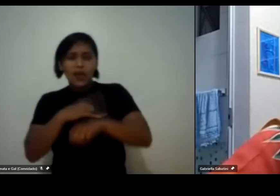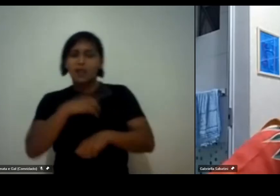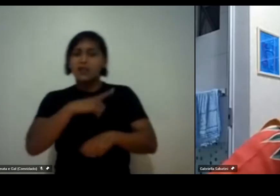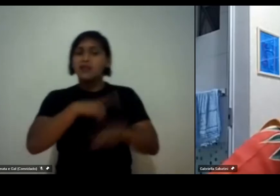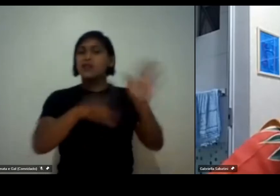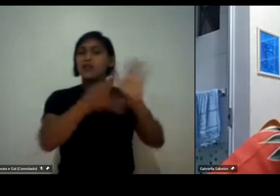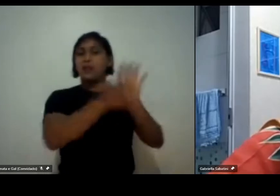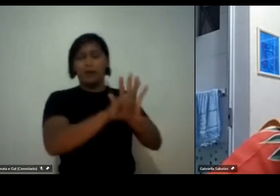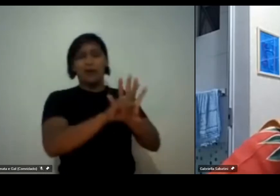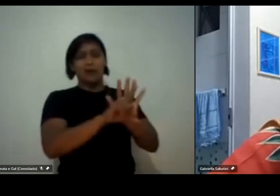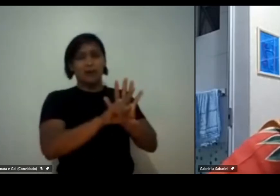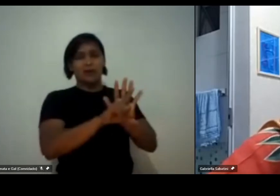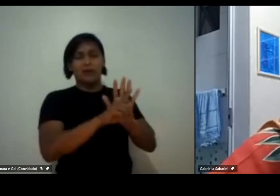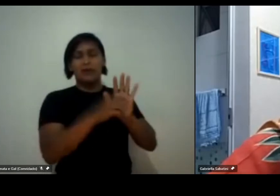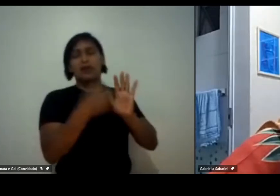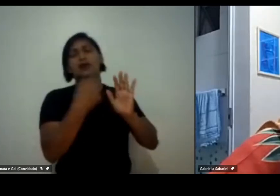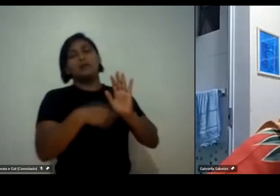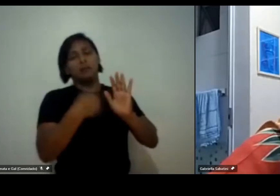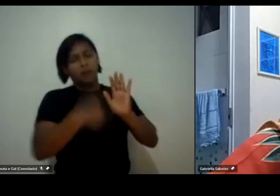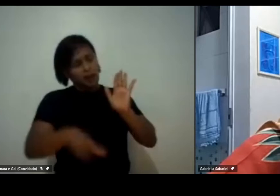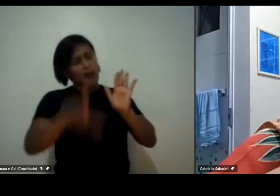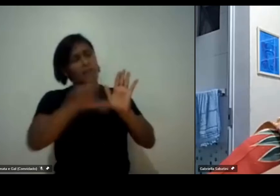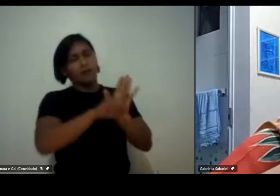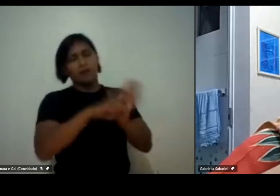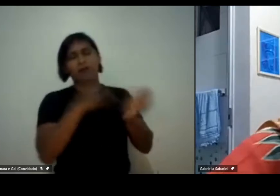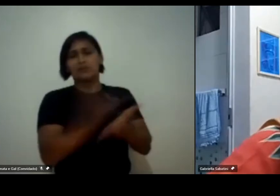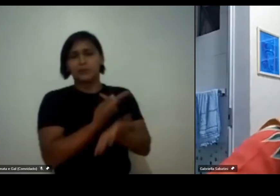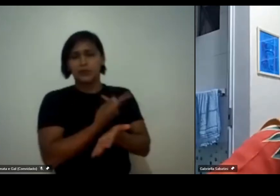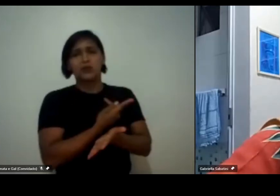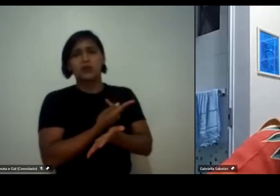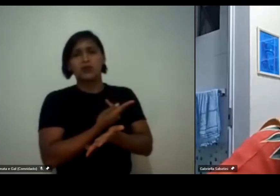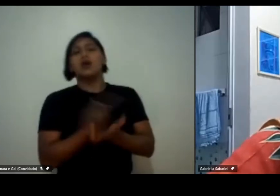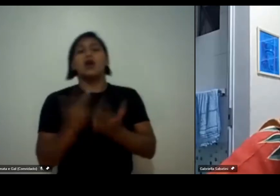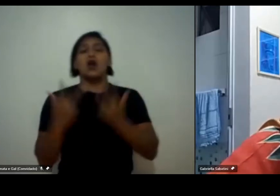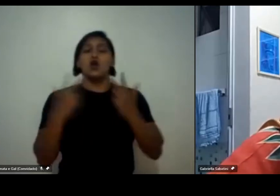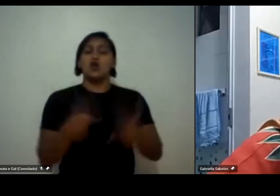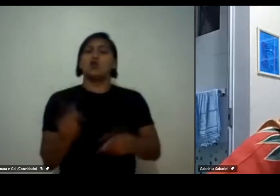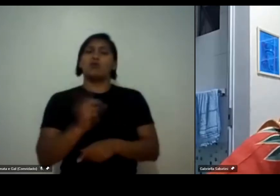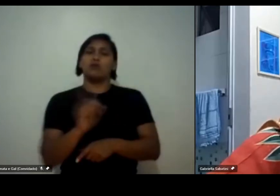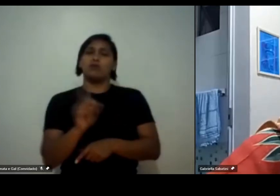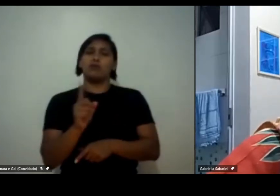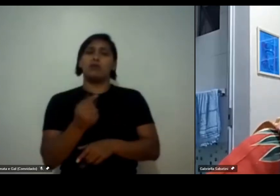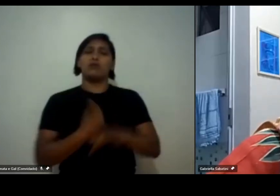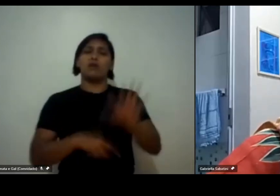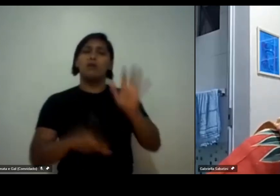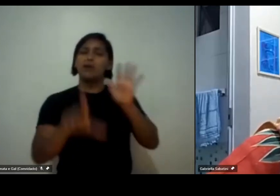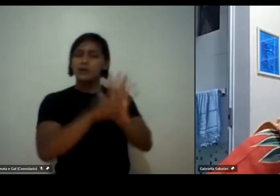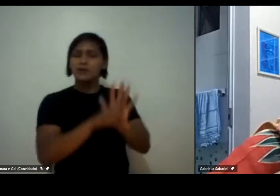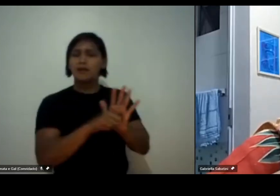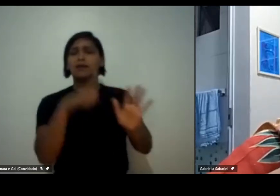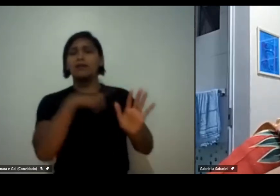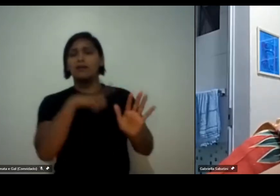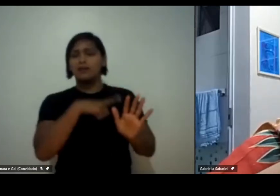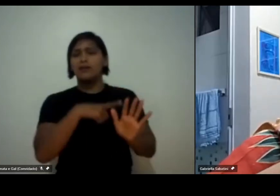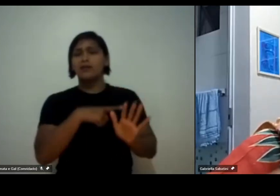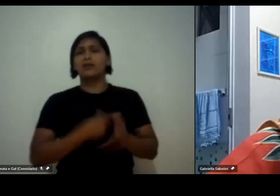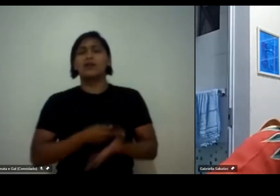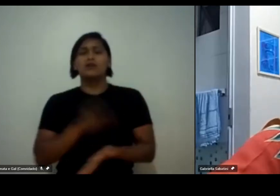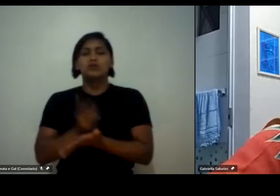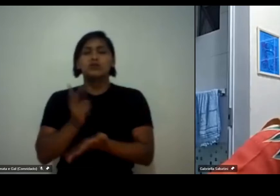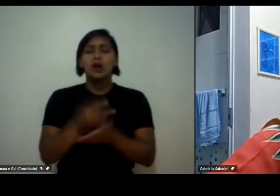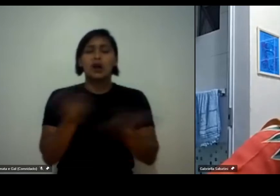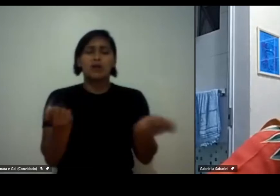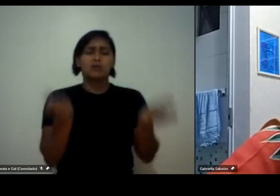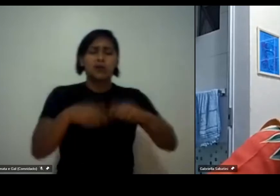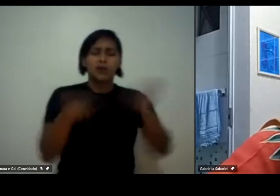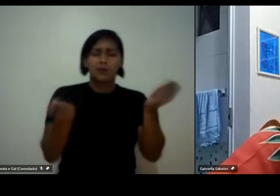a autonomia do sujeito de maneira equânime, não vou dizer igual, porque igual não fica difícil continuar tendo atitudes